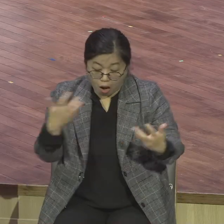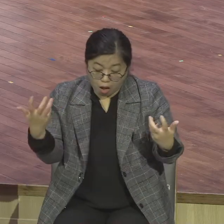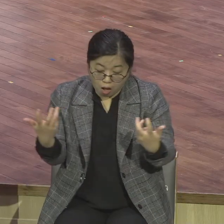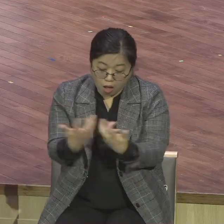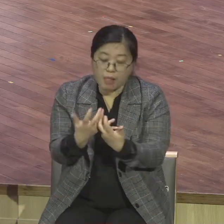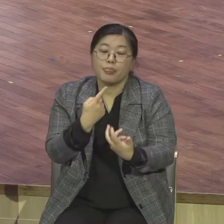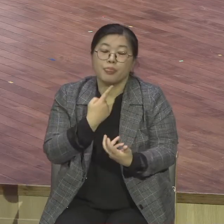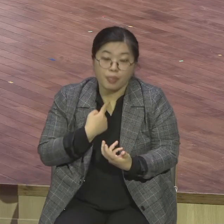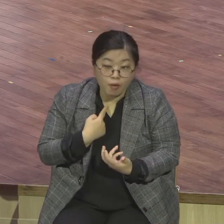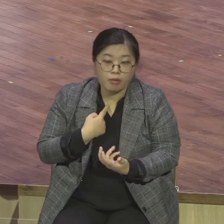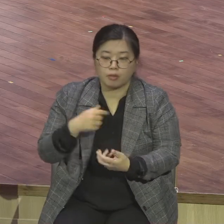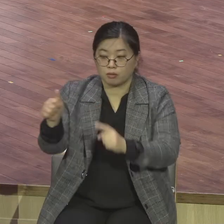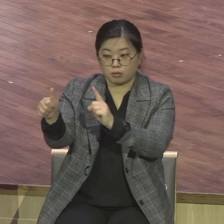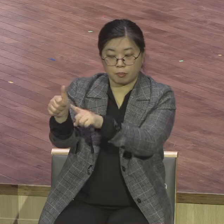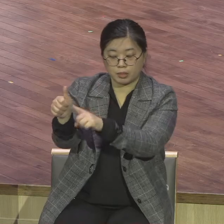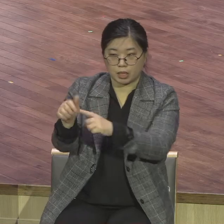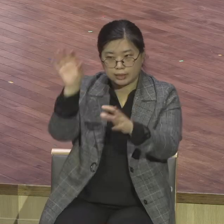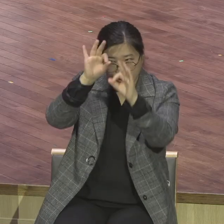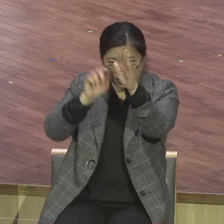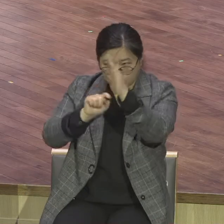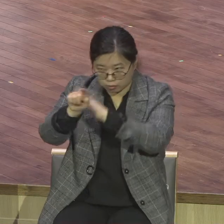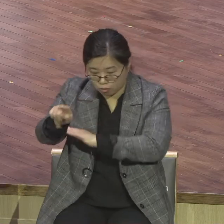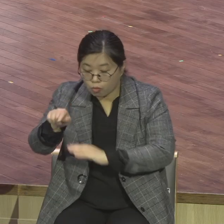구멍이 뻥 두 개 나요.